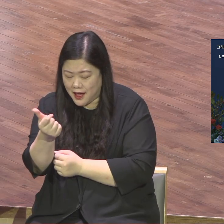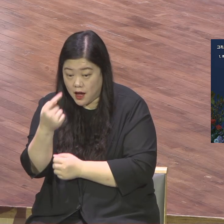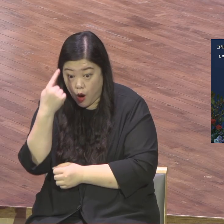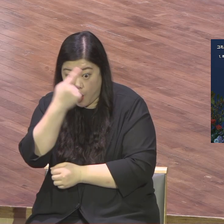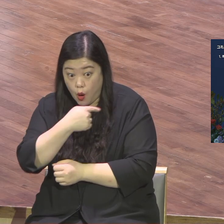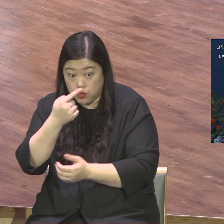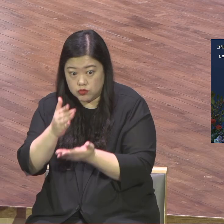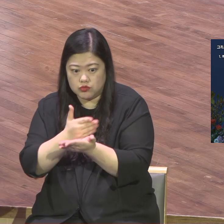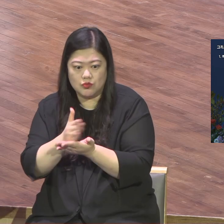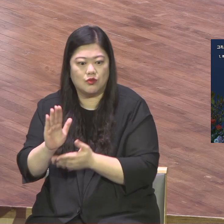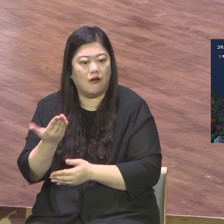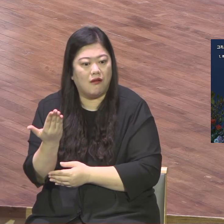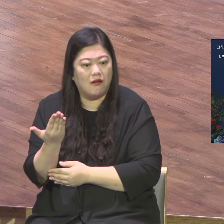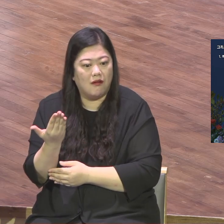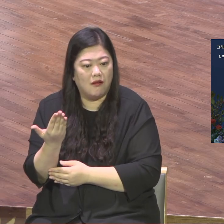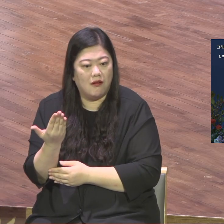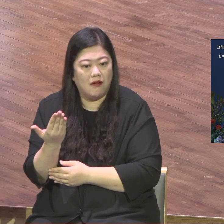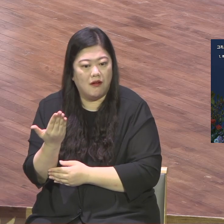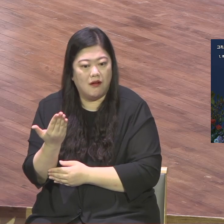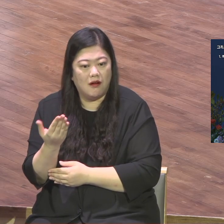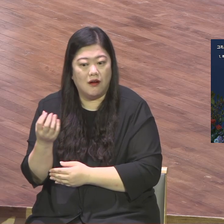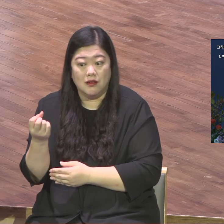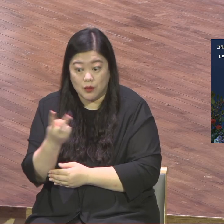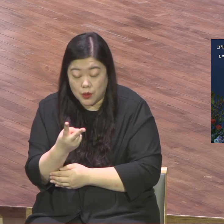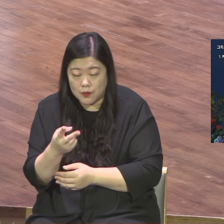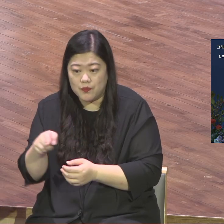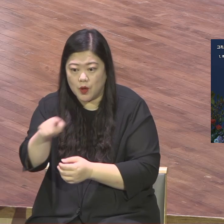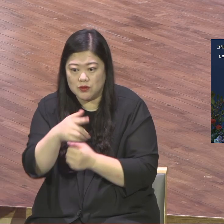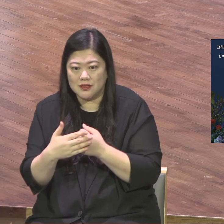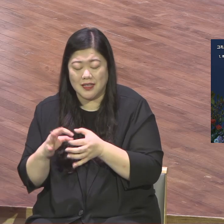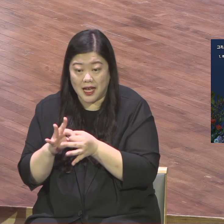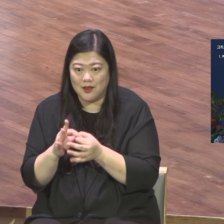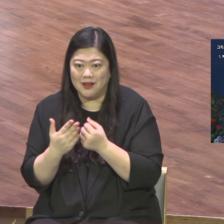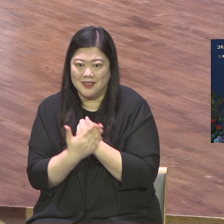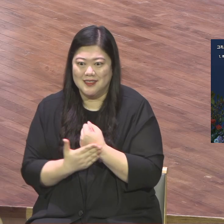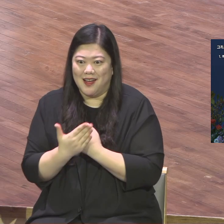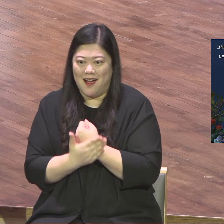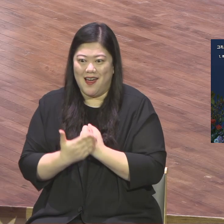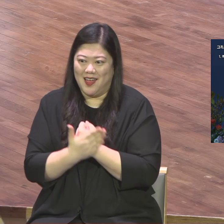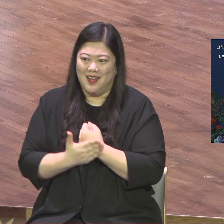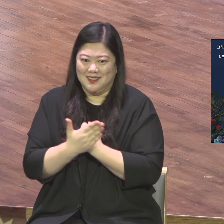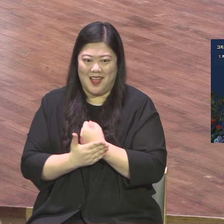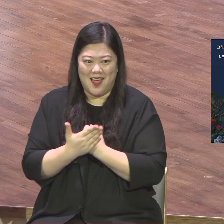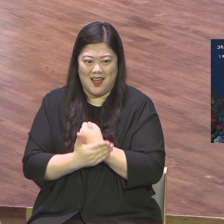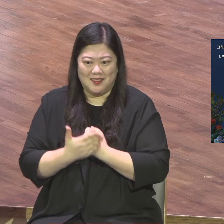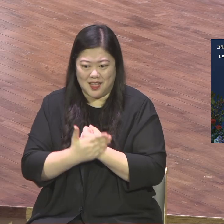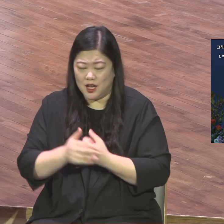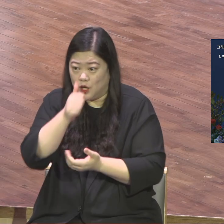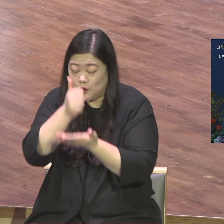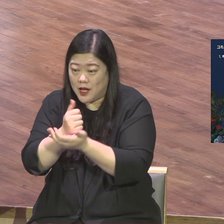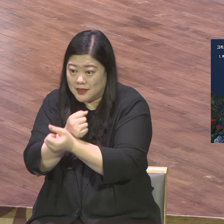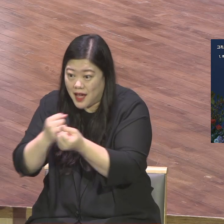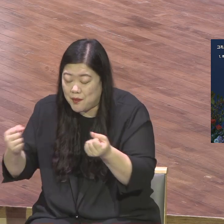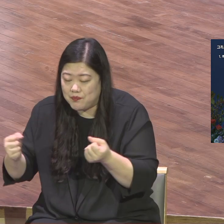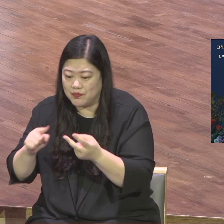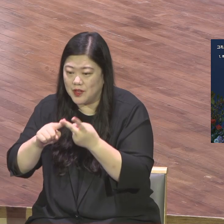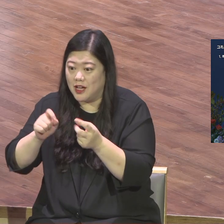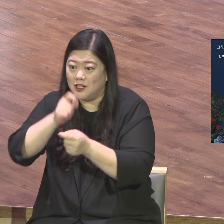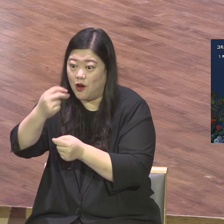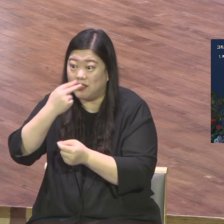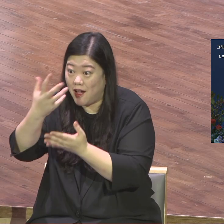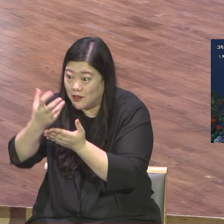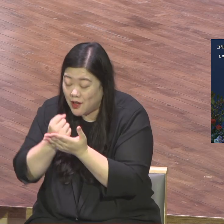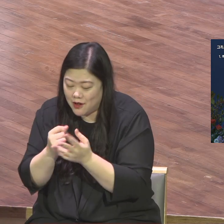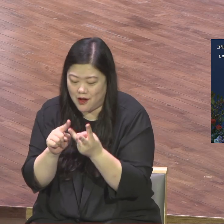이거 놓치면 안 돼요. 영생 얻은 거 감격하시기 바랍니다. 죄사함 받은 거 감사하시기 바랍니다. 성령 하나님